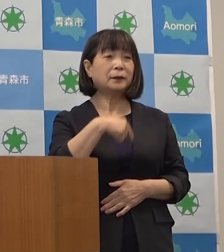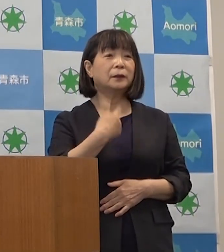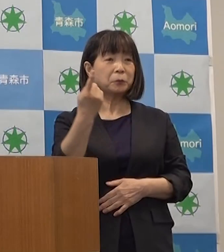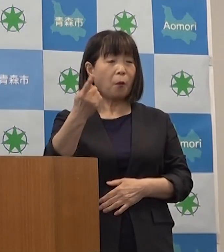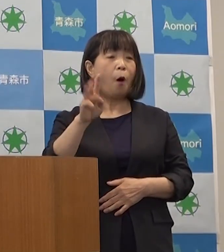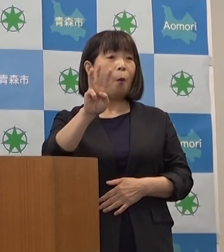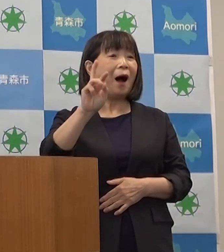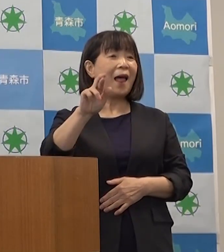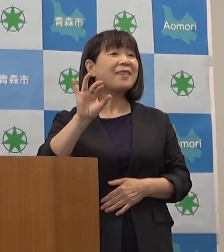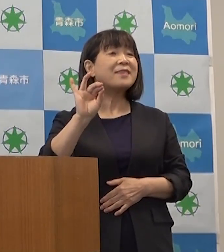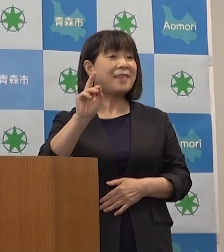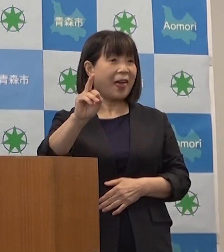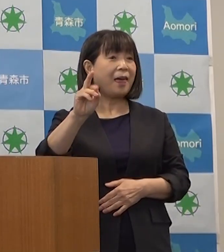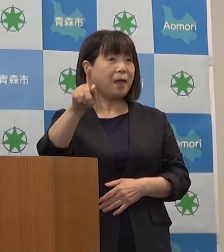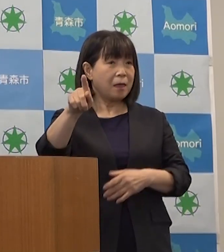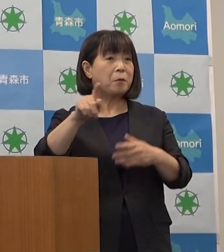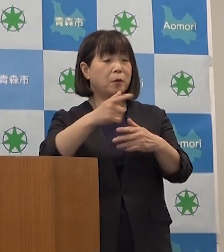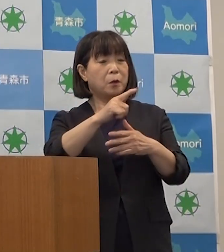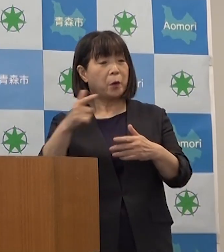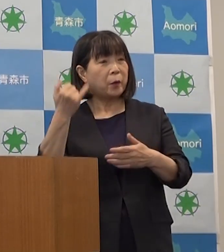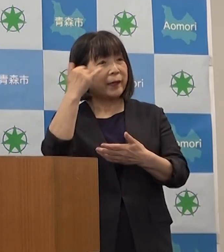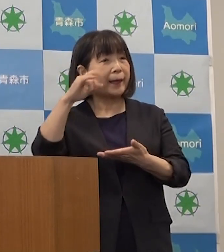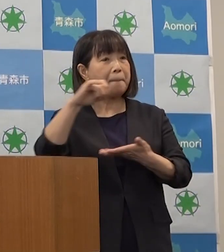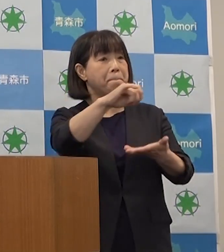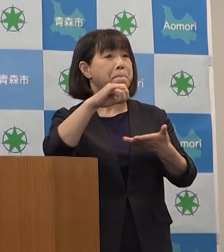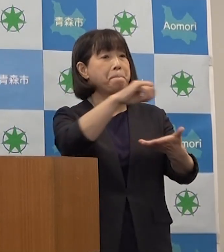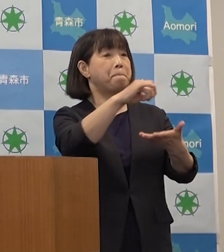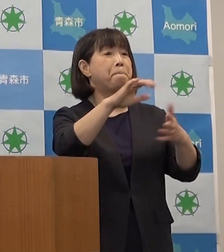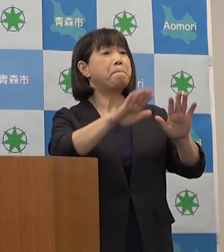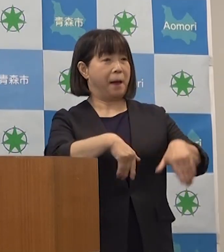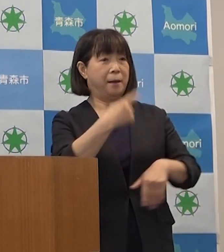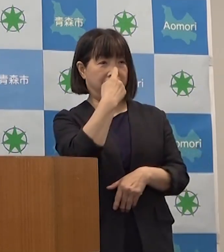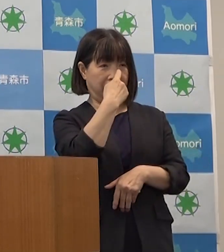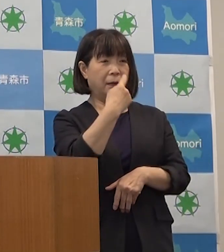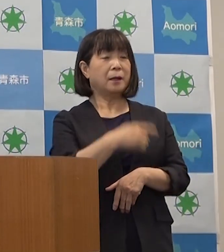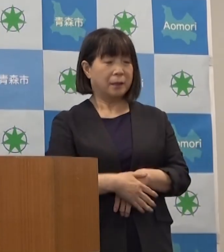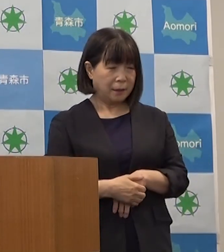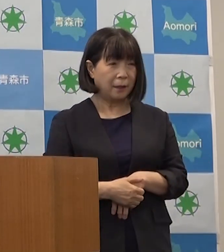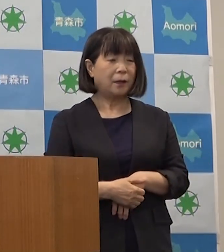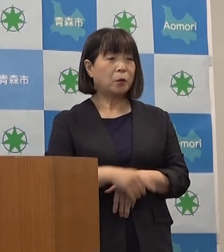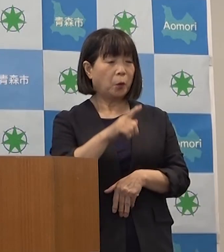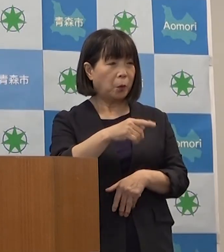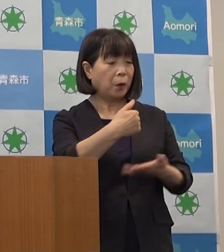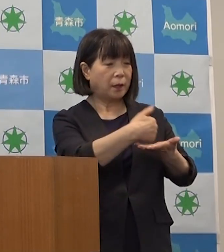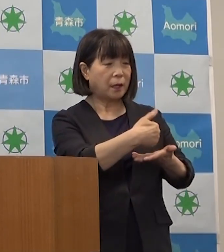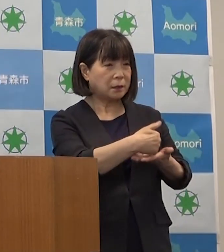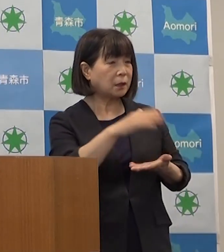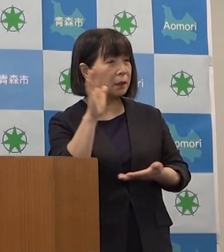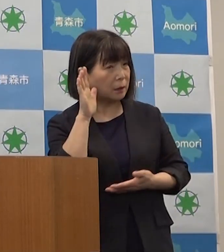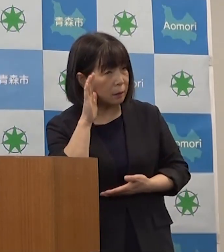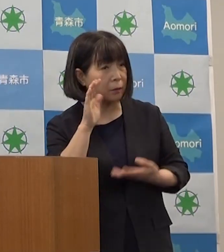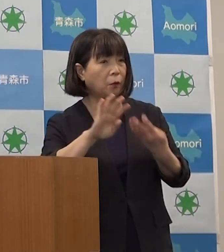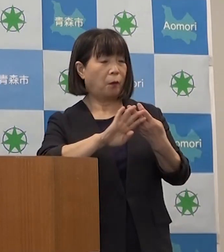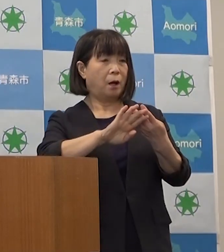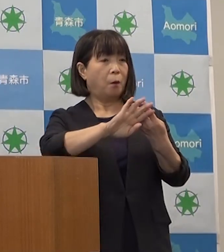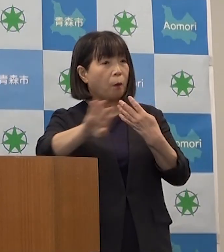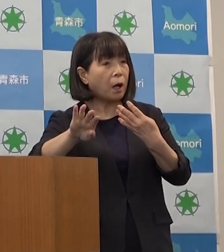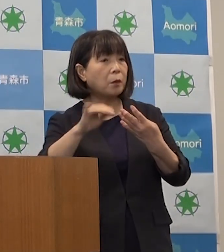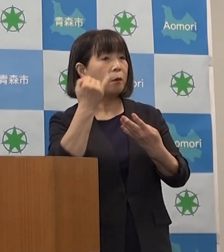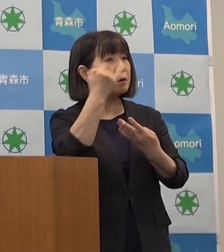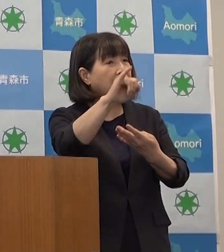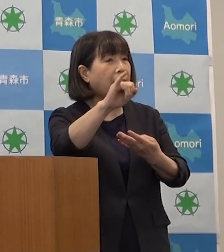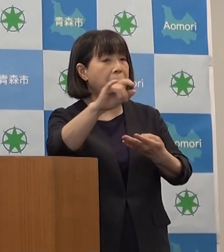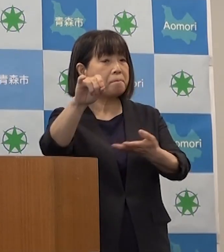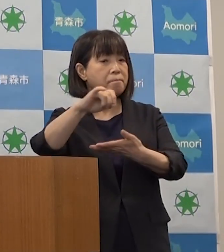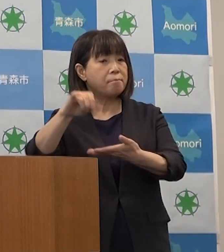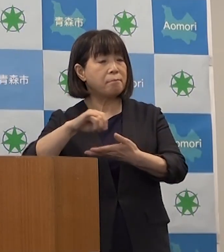の施設に関してはそれなりに意見をこう申し上げてきたわけですけども、そういうのも聞き取りながら、そしてまたいろんな方からの意見をうまくまとめ